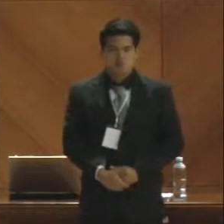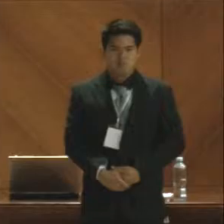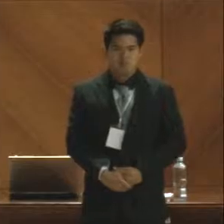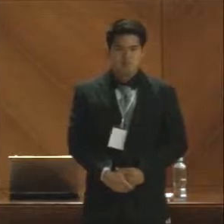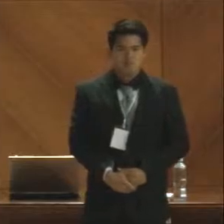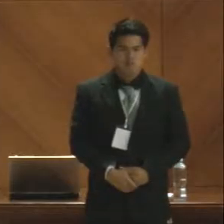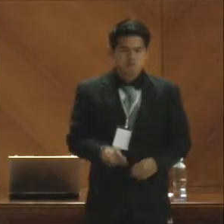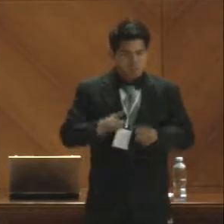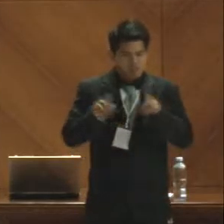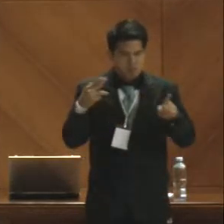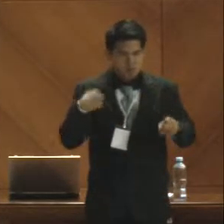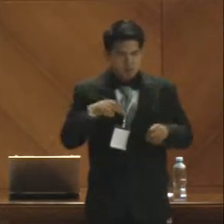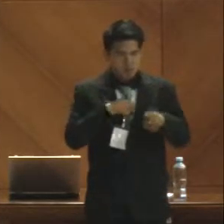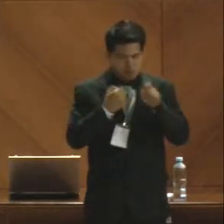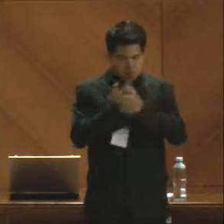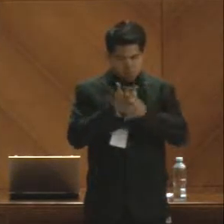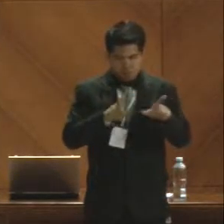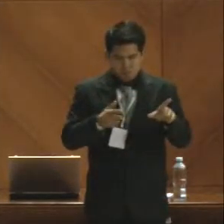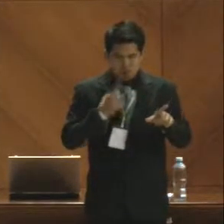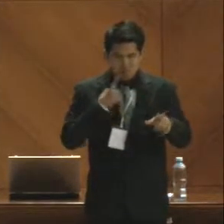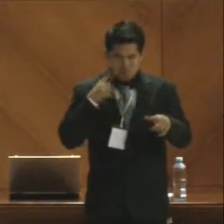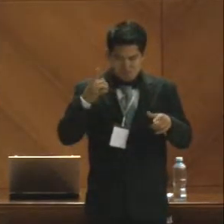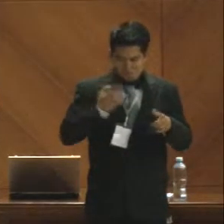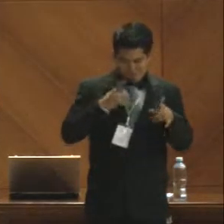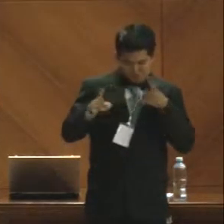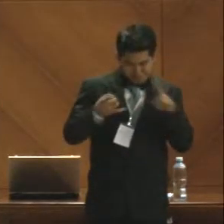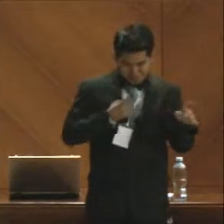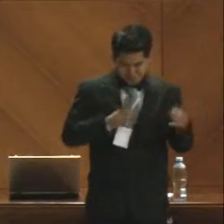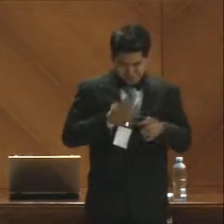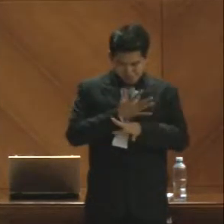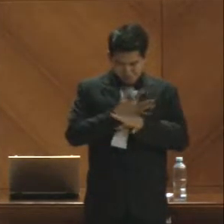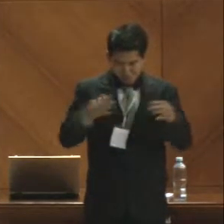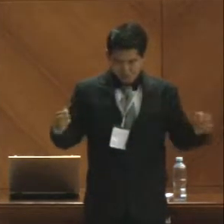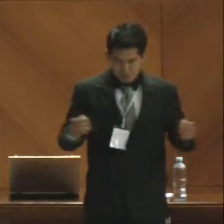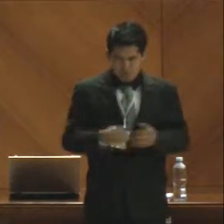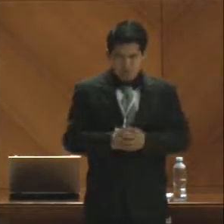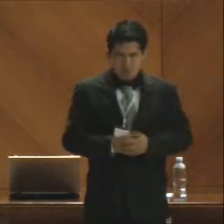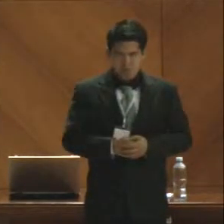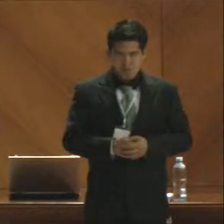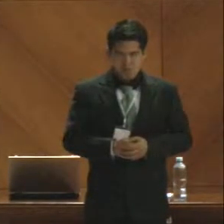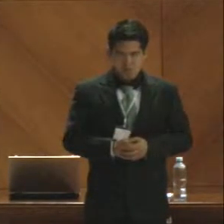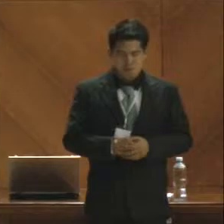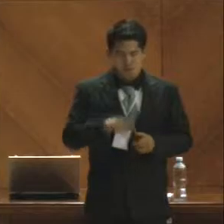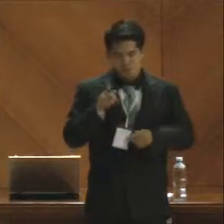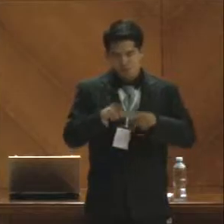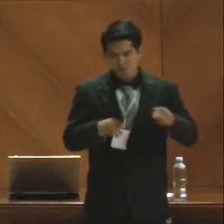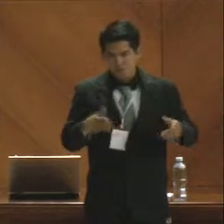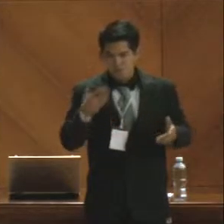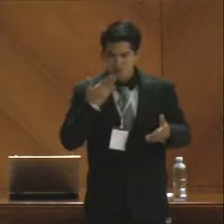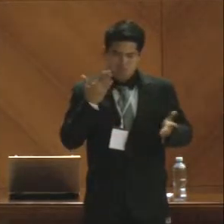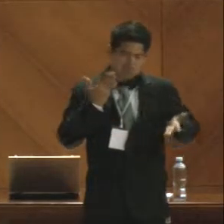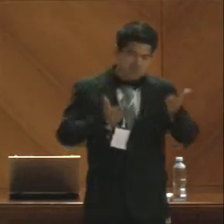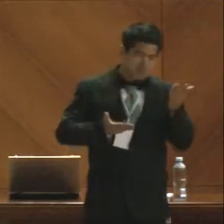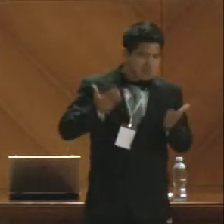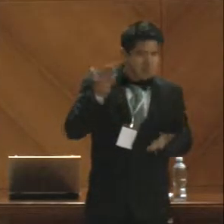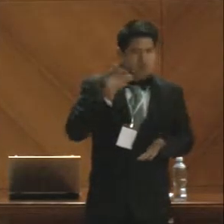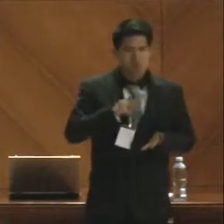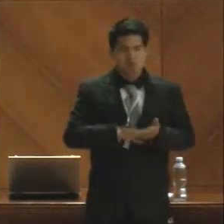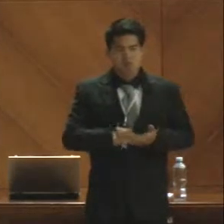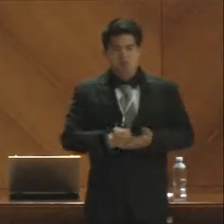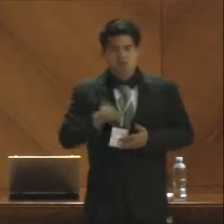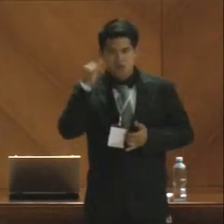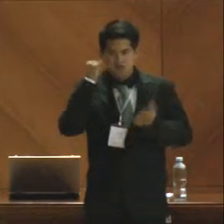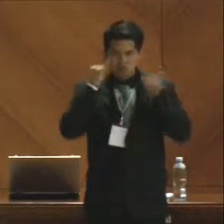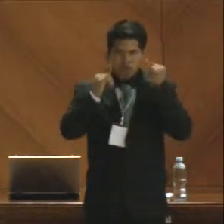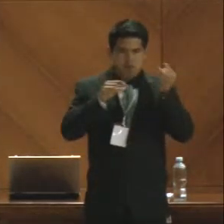caso, cuando usamos software libre, no tenemos virus en las máquinas. Teóricamente se lo podría tener, eventualmente ha pasado, pero siempre